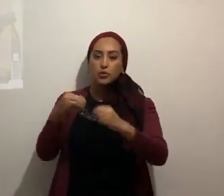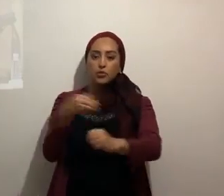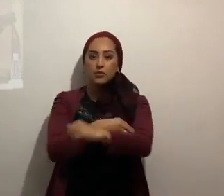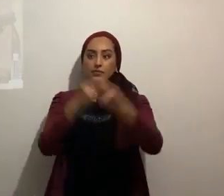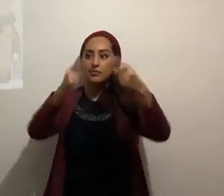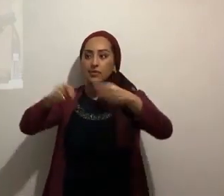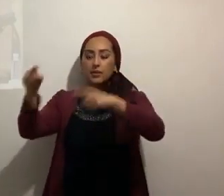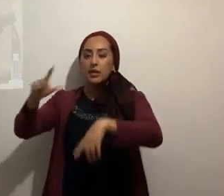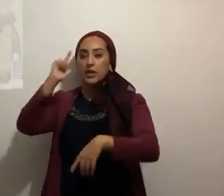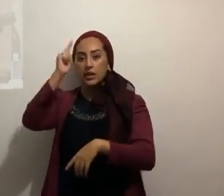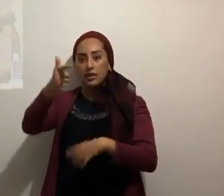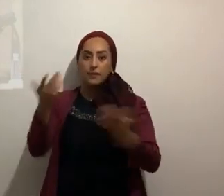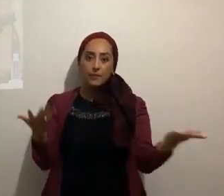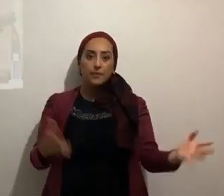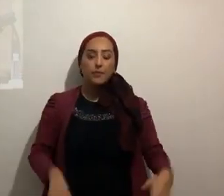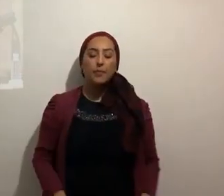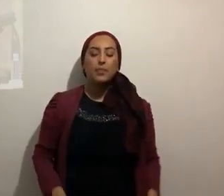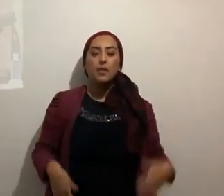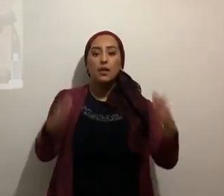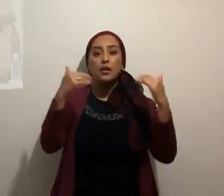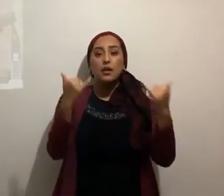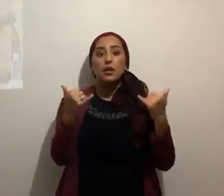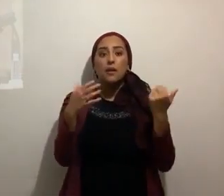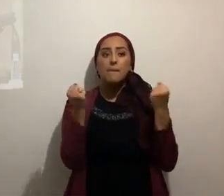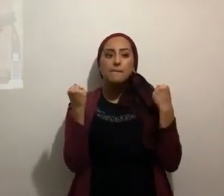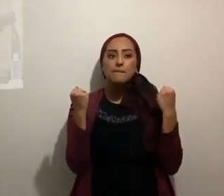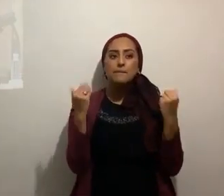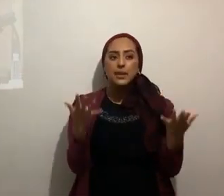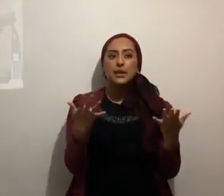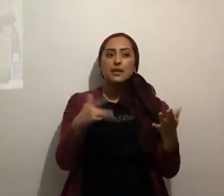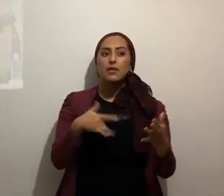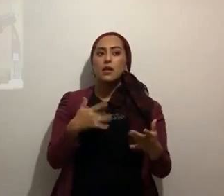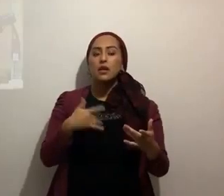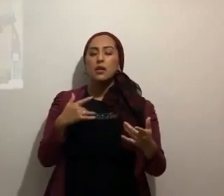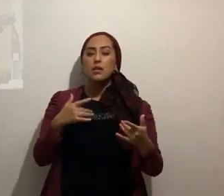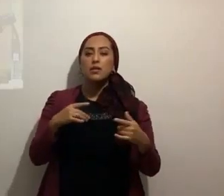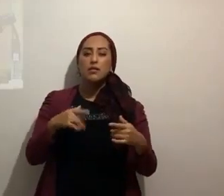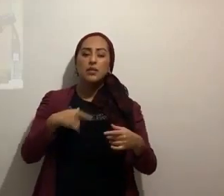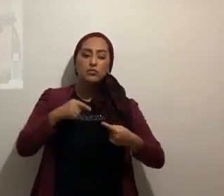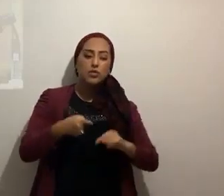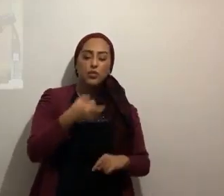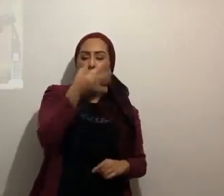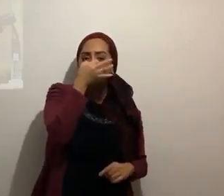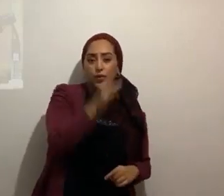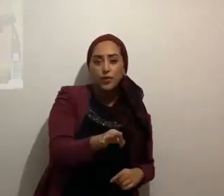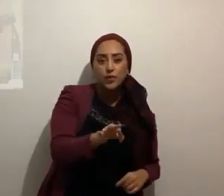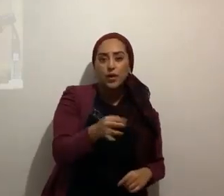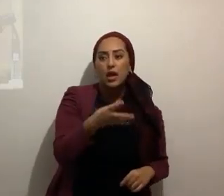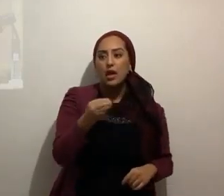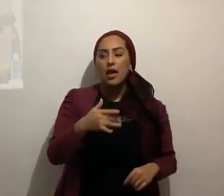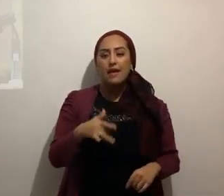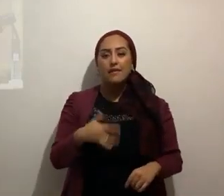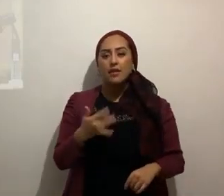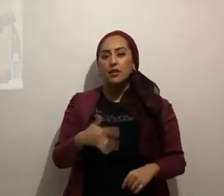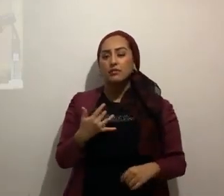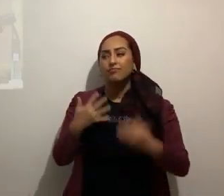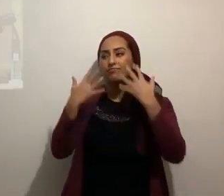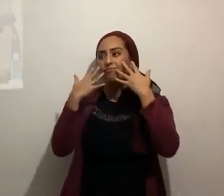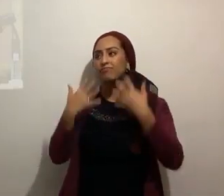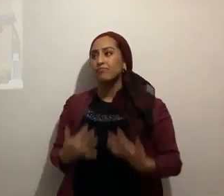fuertes. Ahora, muchos sufren poco dolor y se sienten